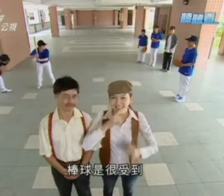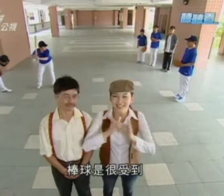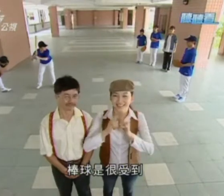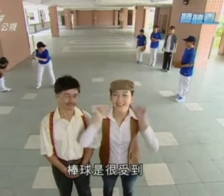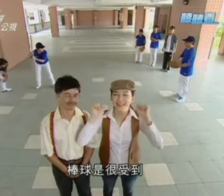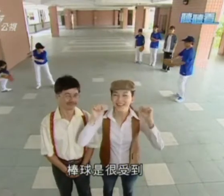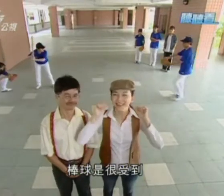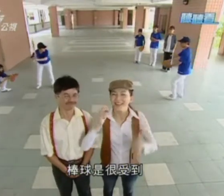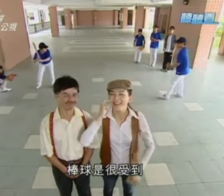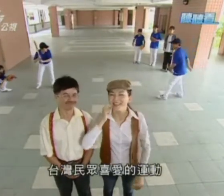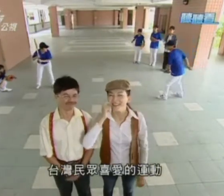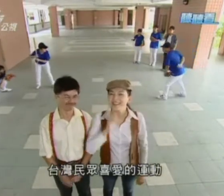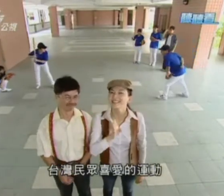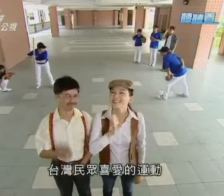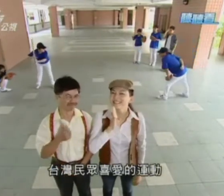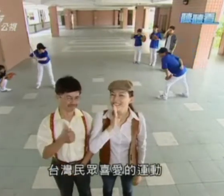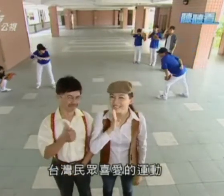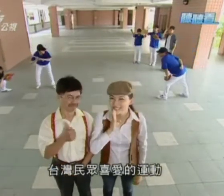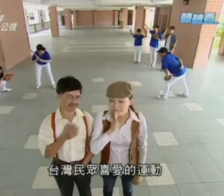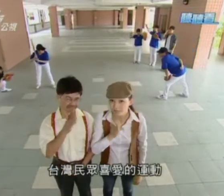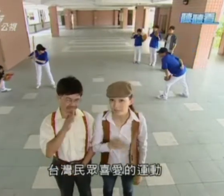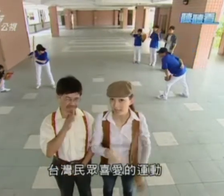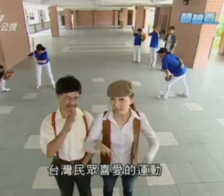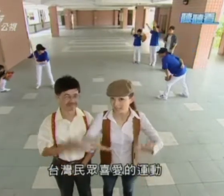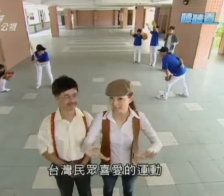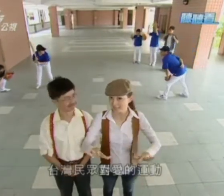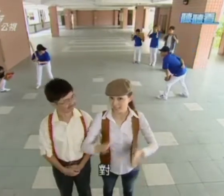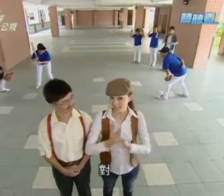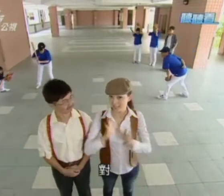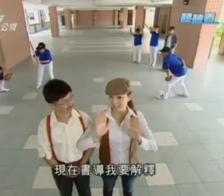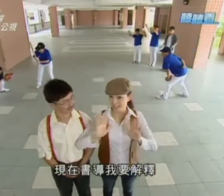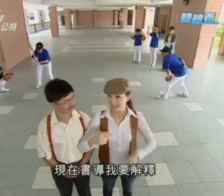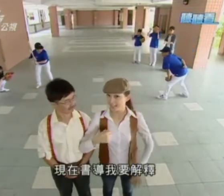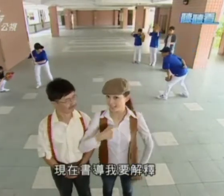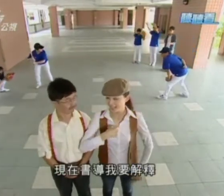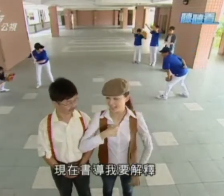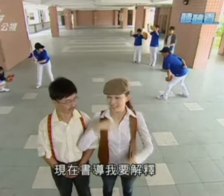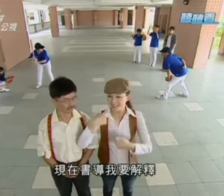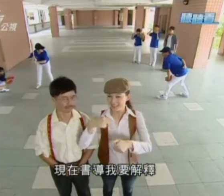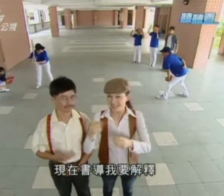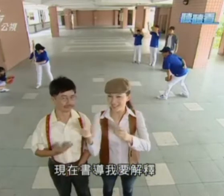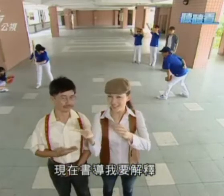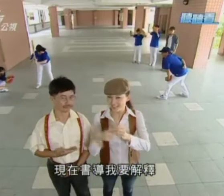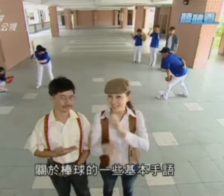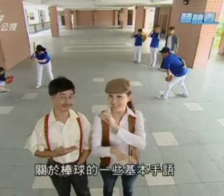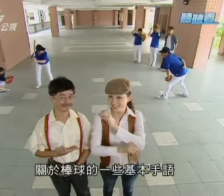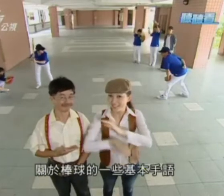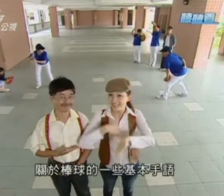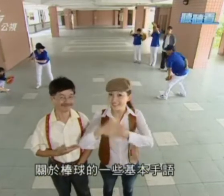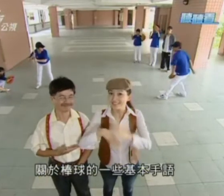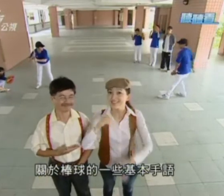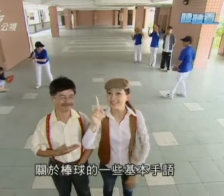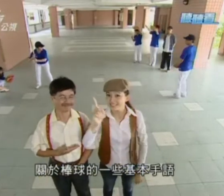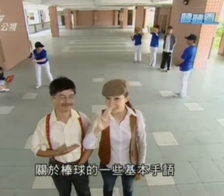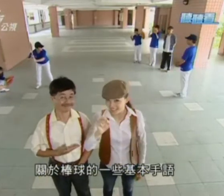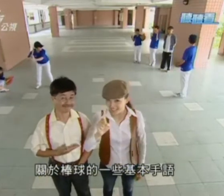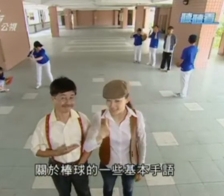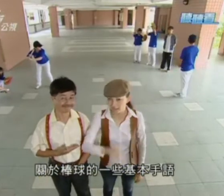球是很受到台湾民众喜爱的运动。现在疏导我要解释关于棒球的一些基本手